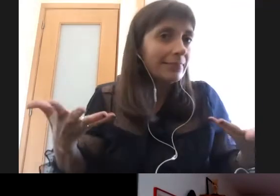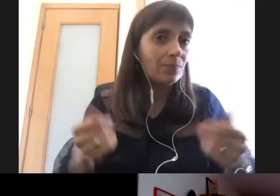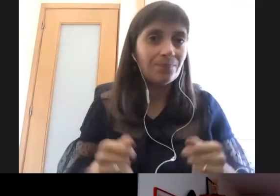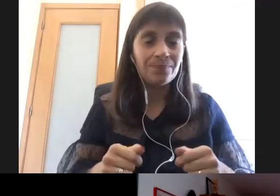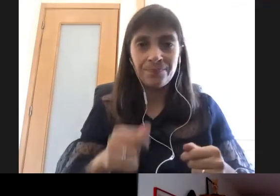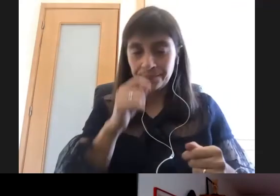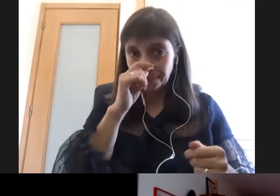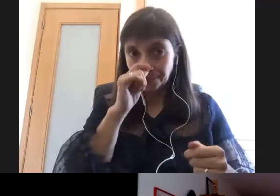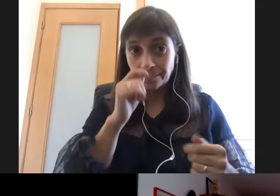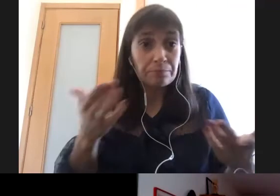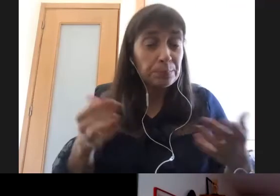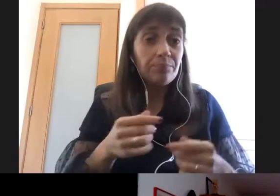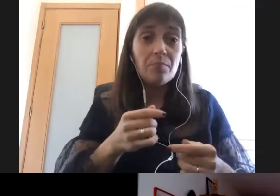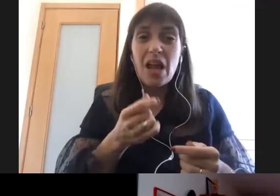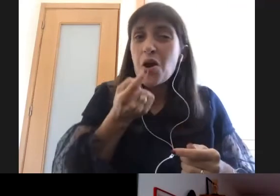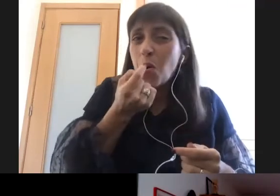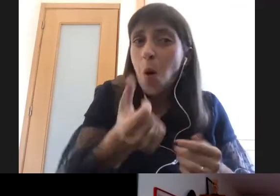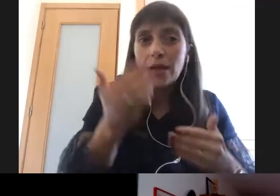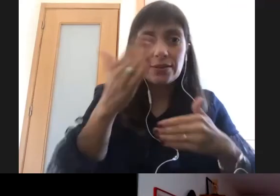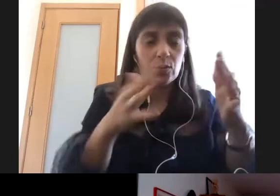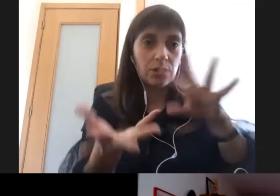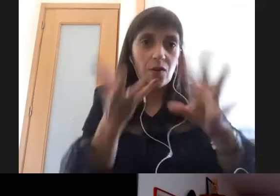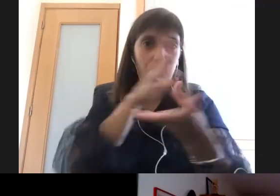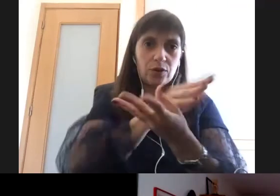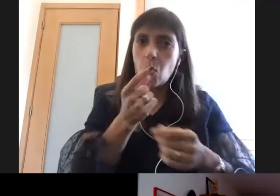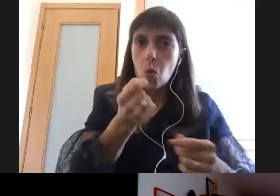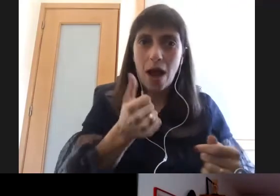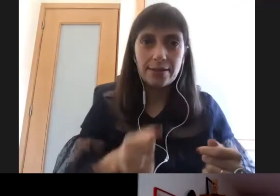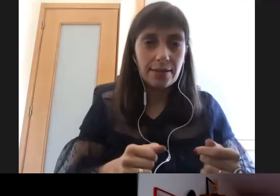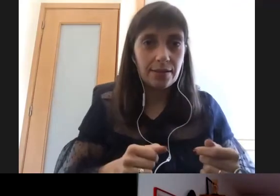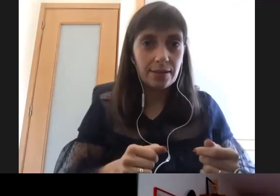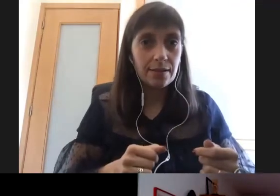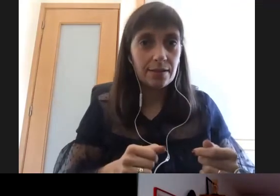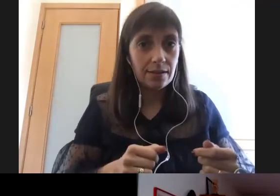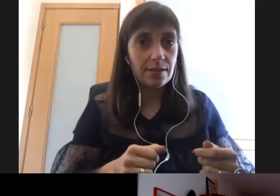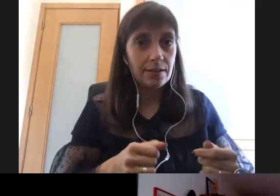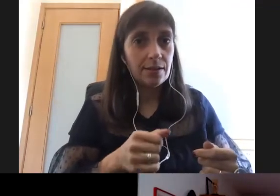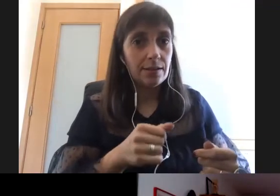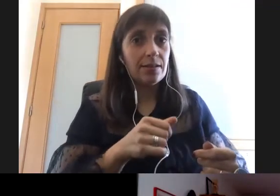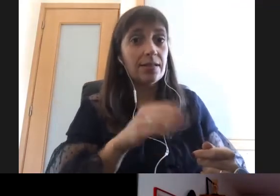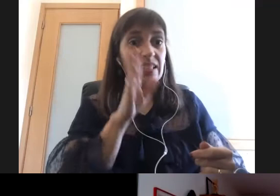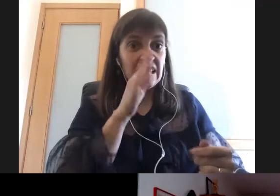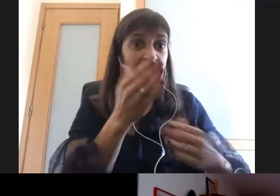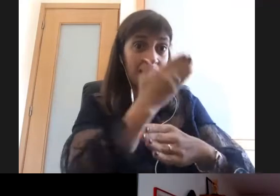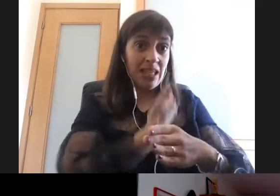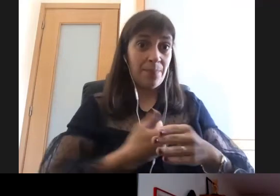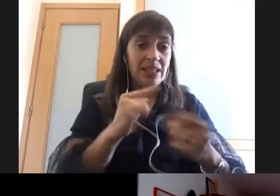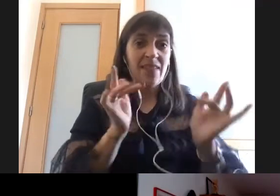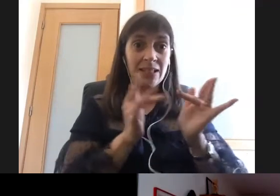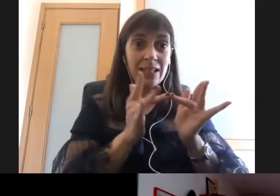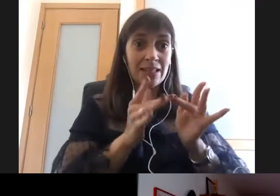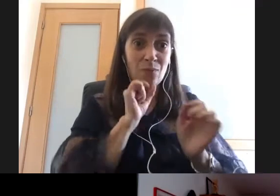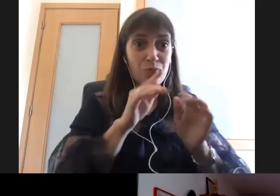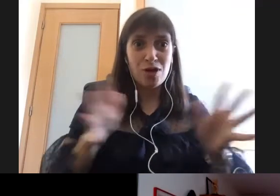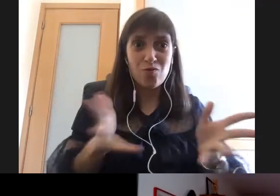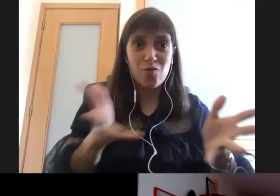por muito pouco, a revolução não aconteceu. Ou só a internet, né? Se tivesse uma rede social, a coisa funcionava